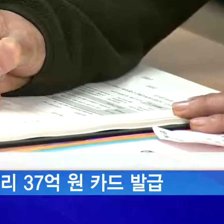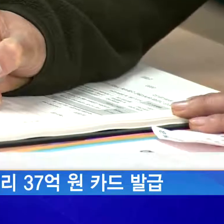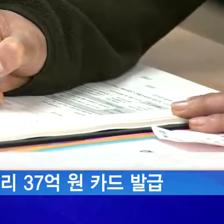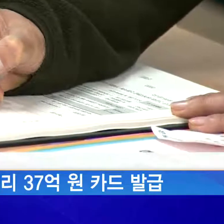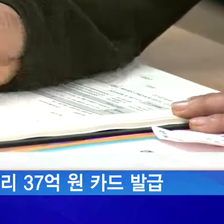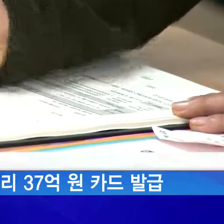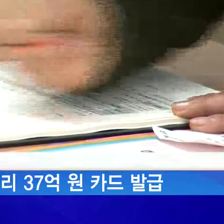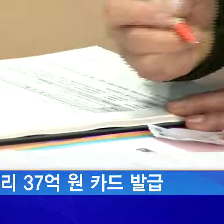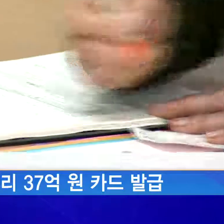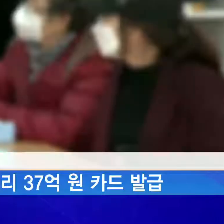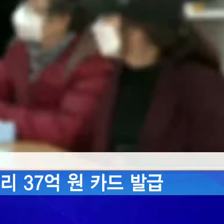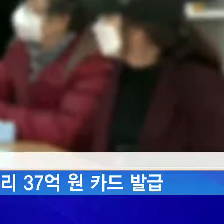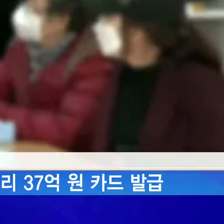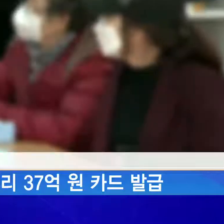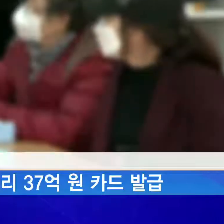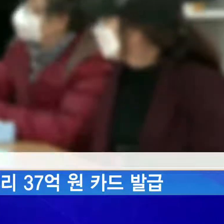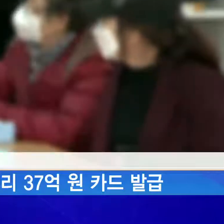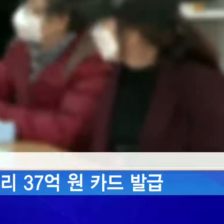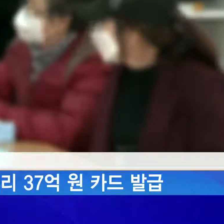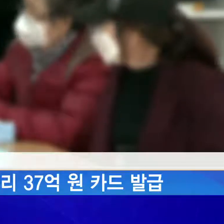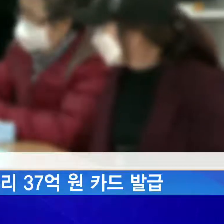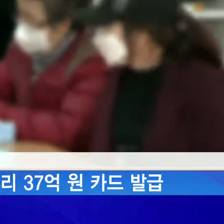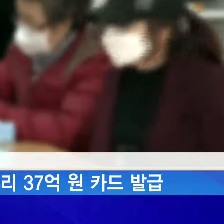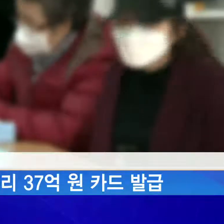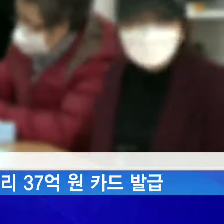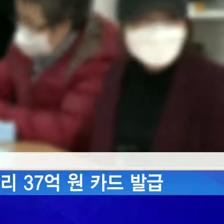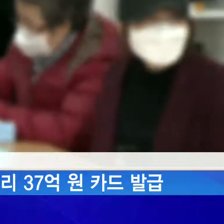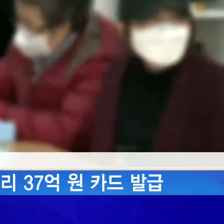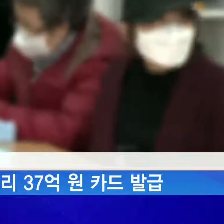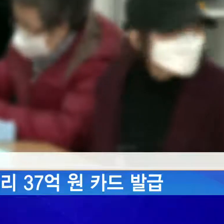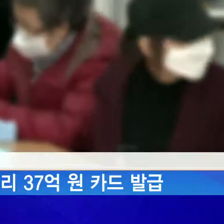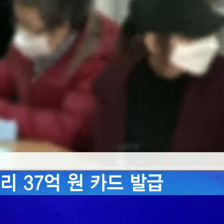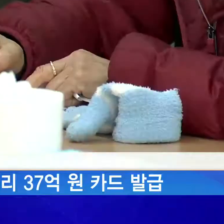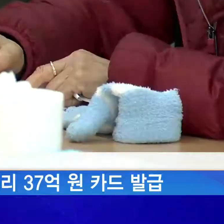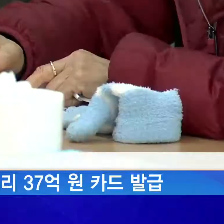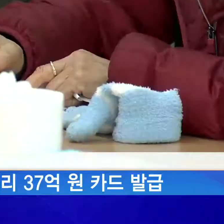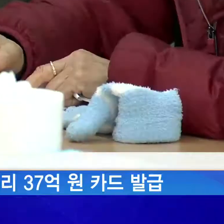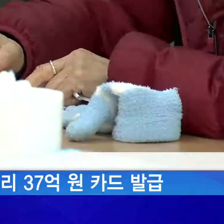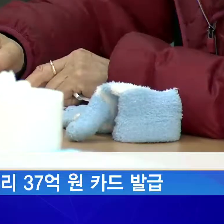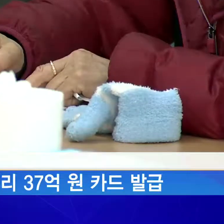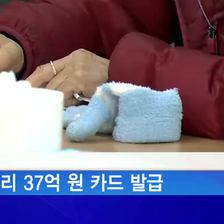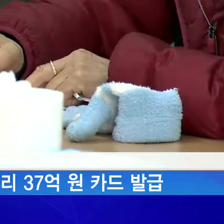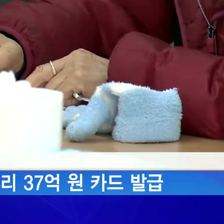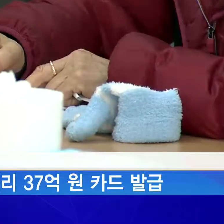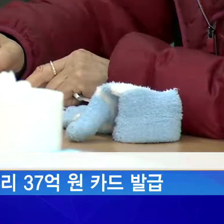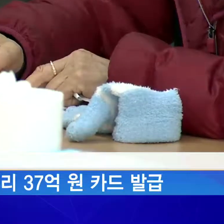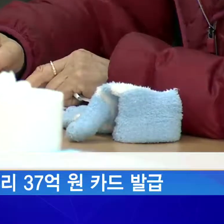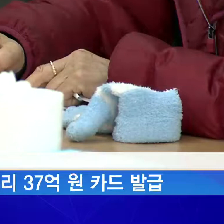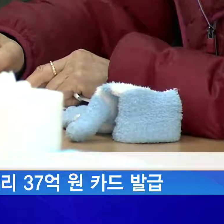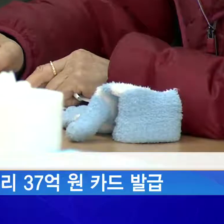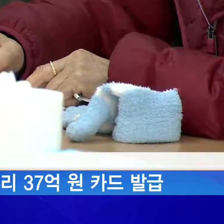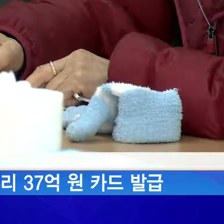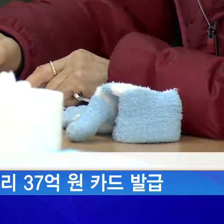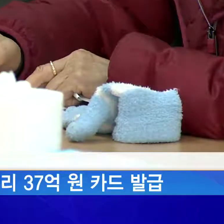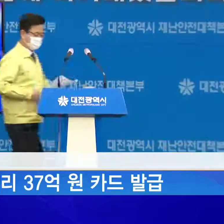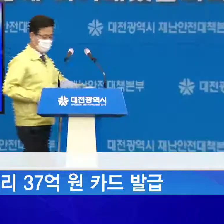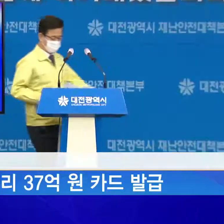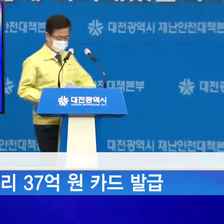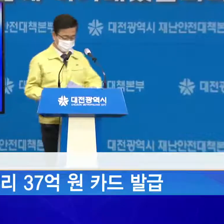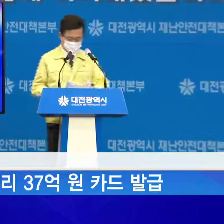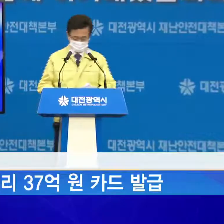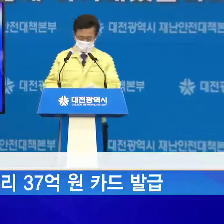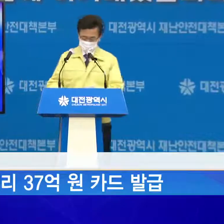그러면서 현재 신청자가 몰려 처리 과정이 다소 지연되고 있지만 온라인으로 신청한 20여만 건에